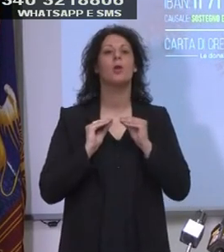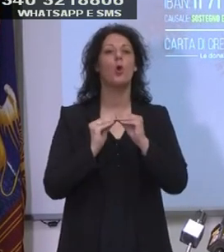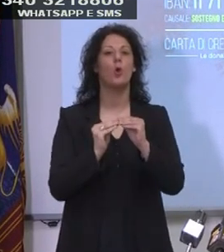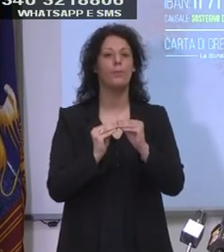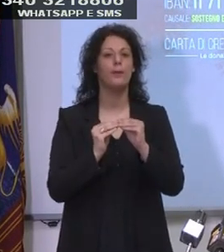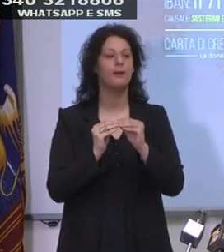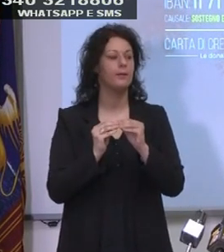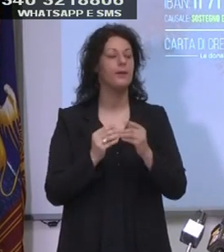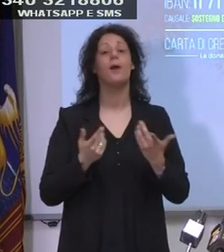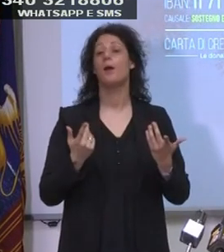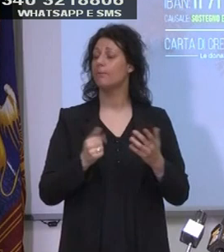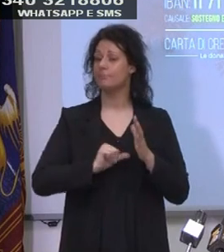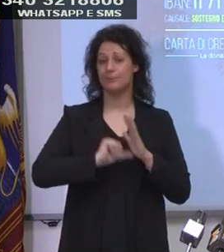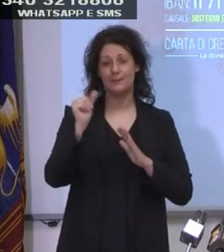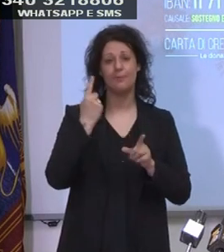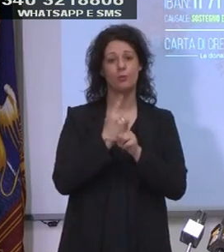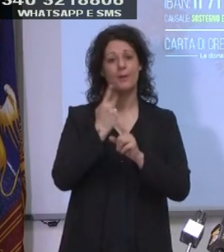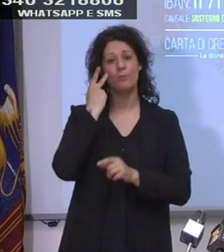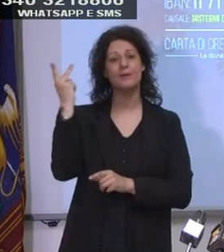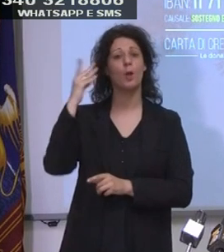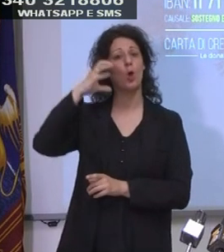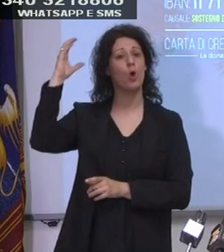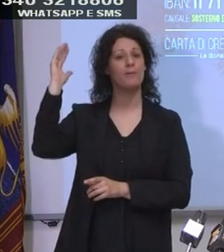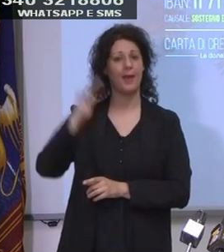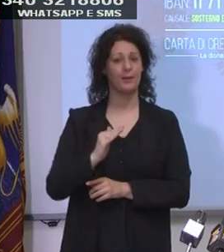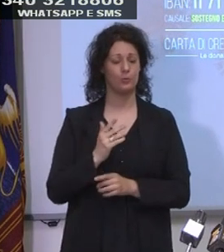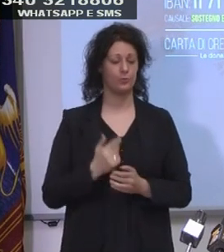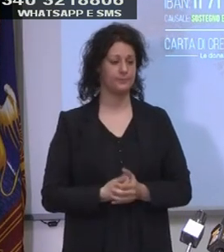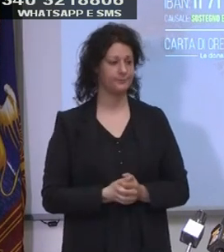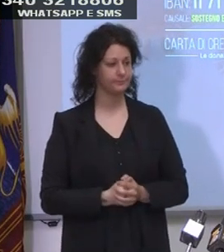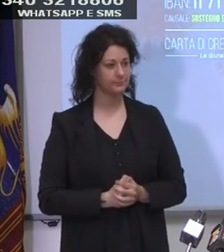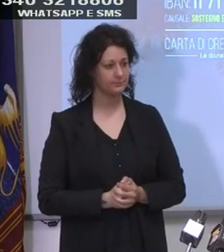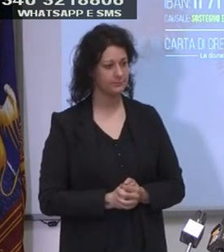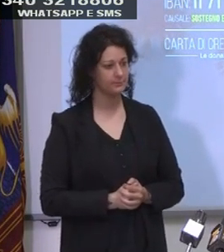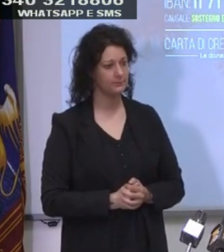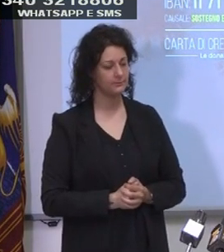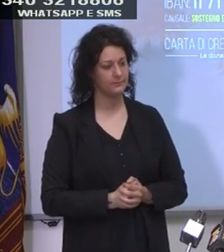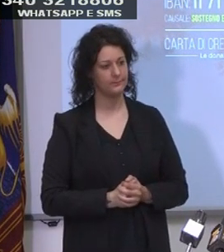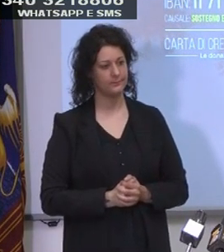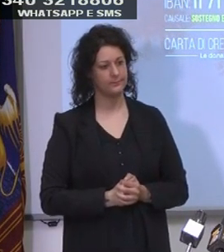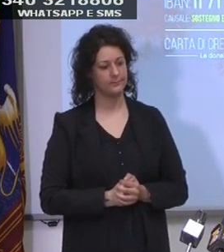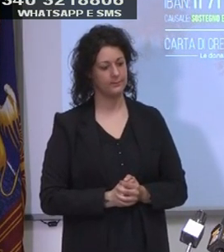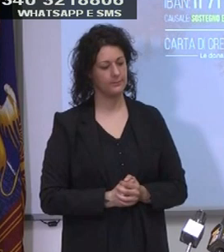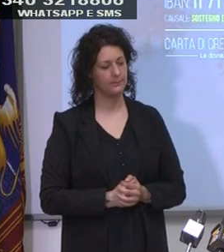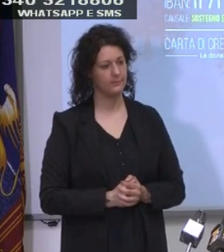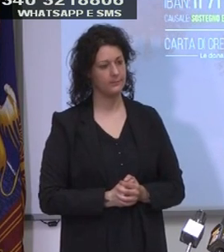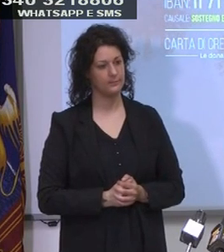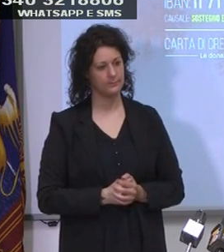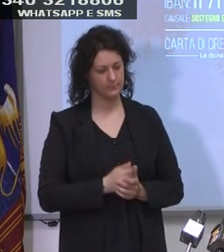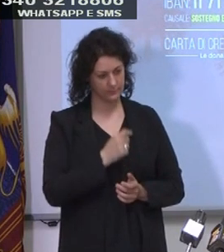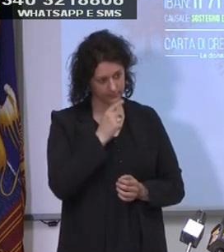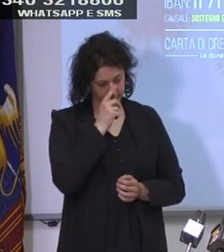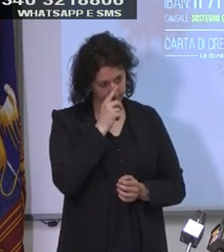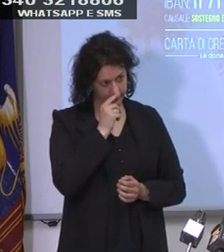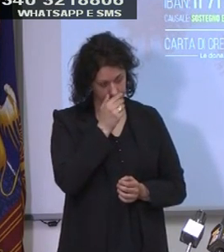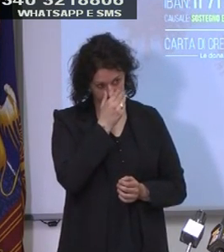Lo sappiamo quando vediamo il provvedimento del governo. Giacomuzzo, giornale di Vicenza, un secondo ancora.